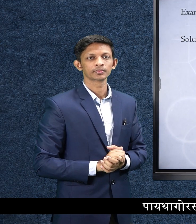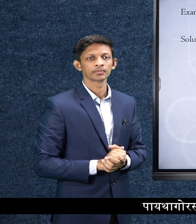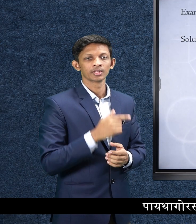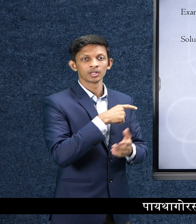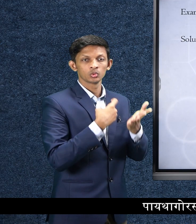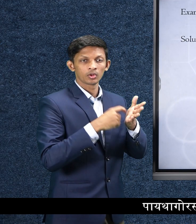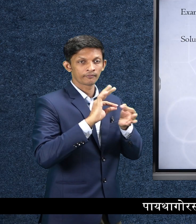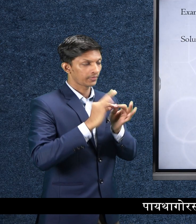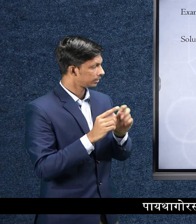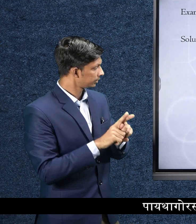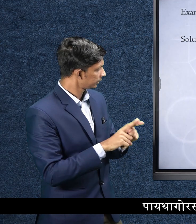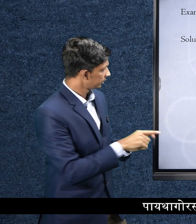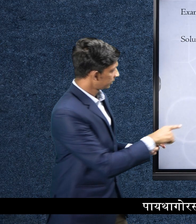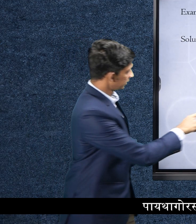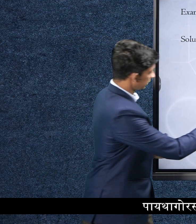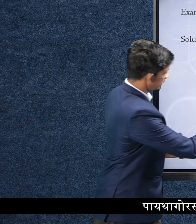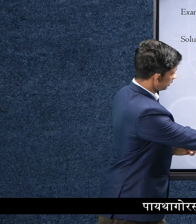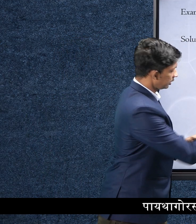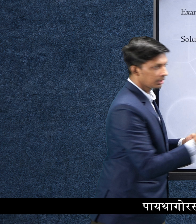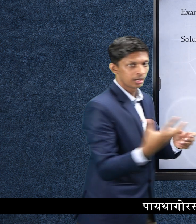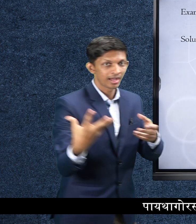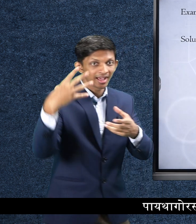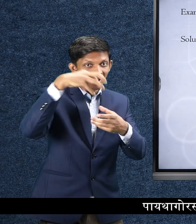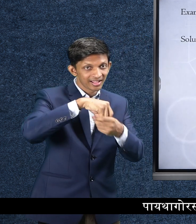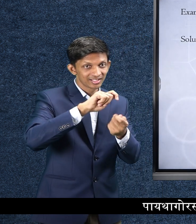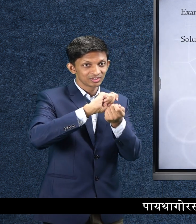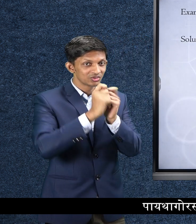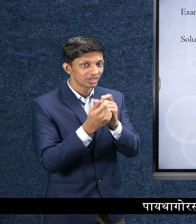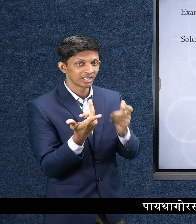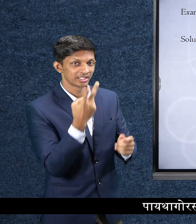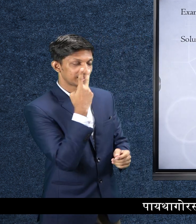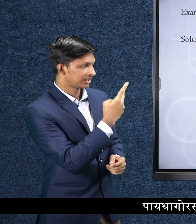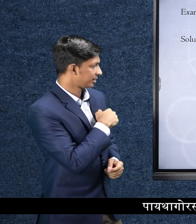पायथागोरसच्या प्रमेयानुसार PR square is equal to PQ square plus QR square.